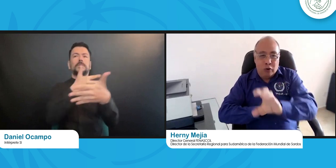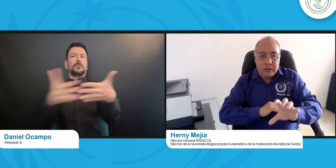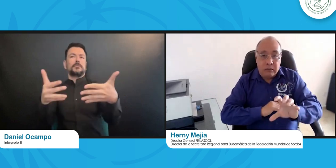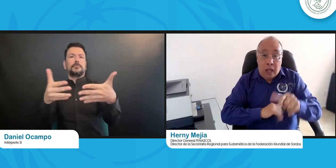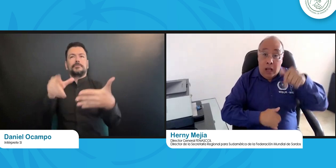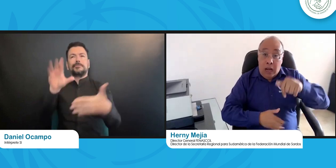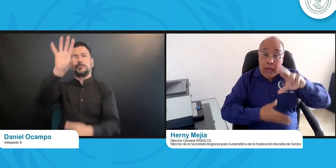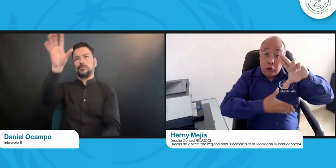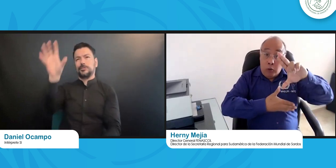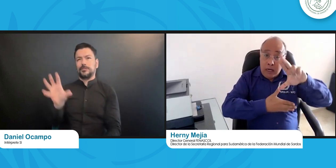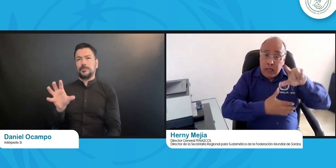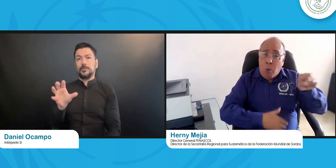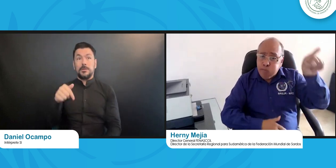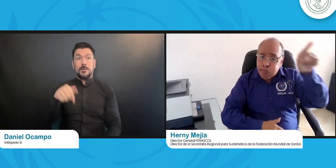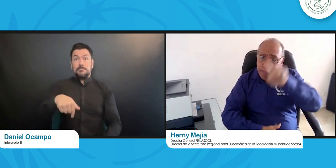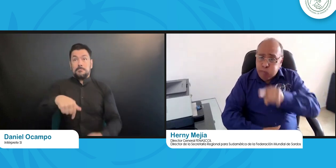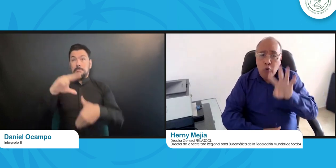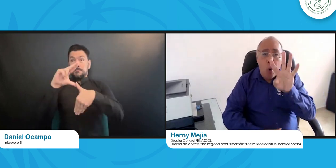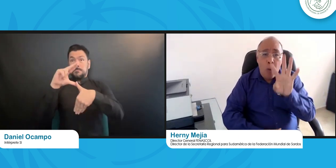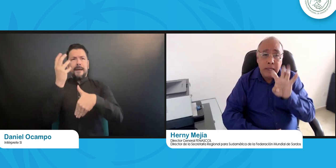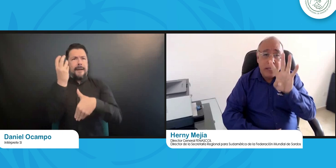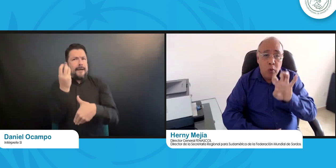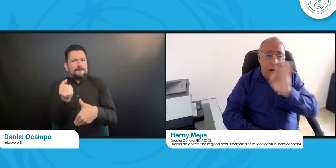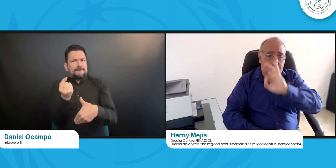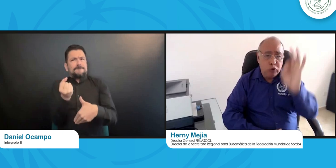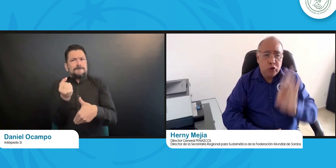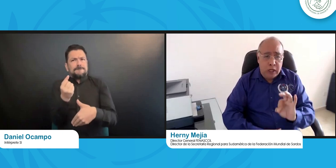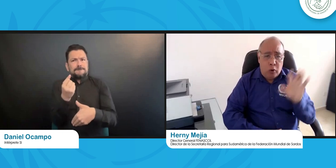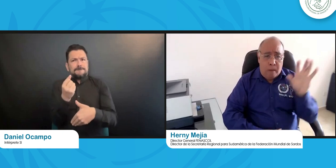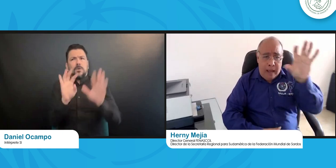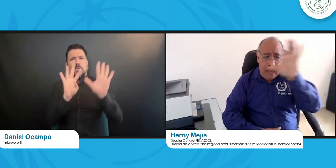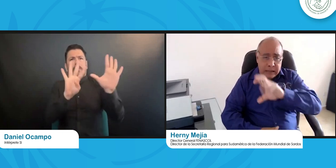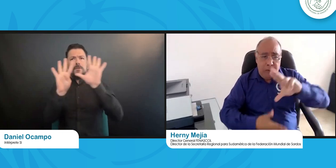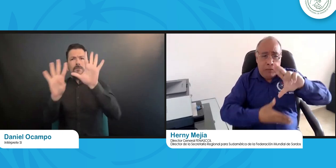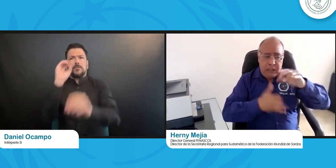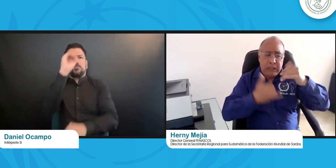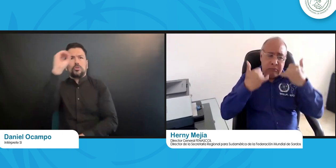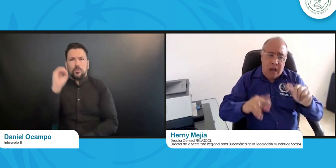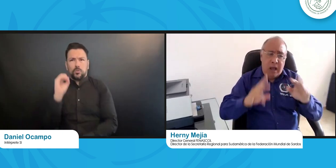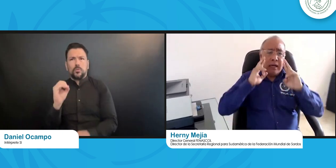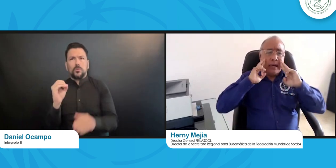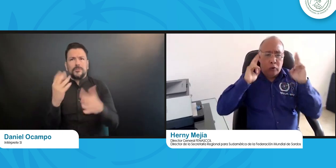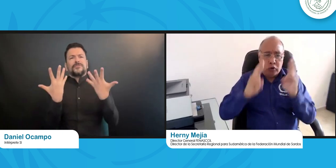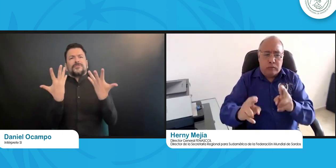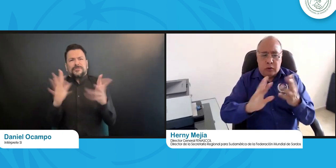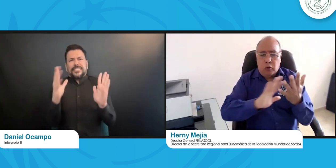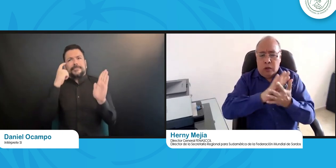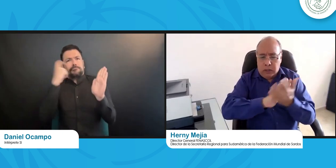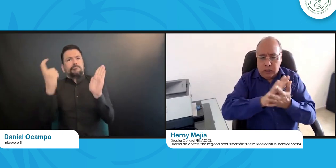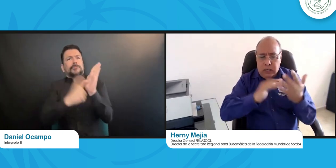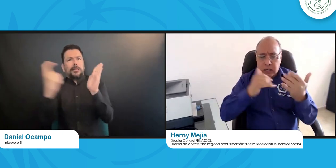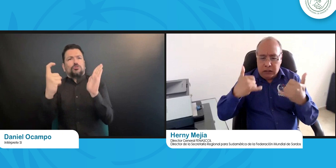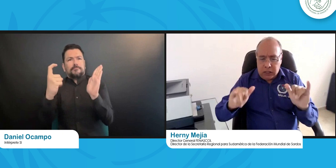el reconocimiento de la lengua de señas en las regiones, dado que en Latinoamérica el 99%